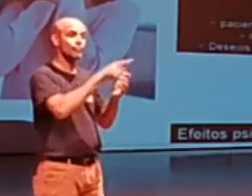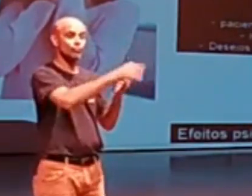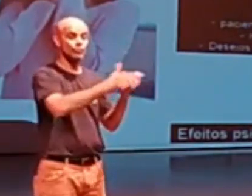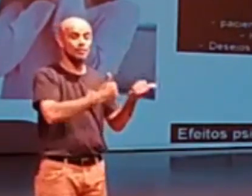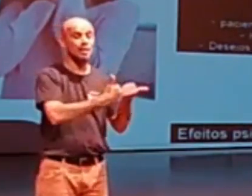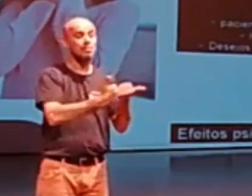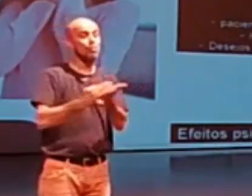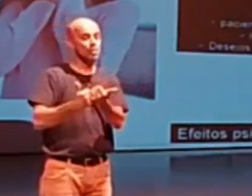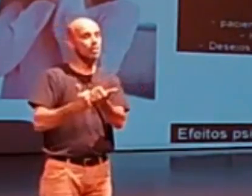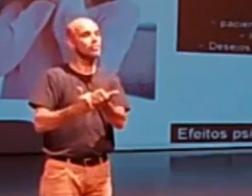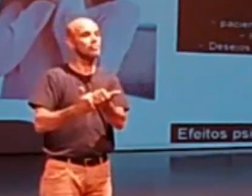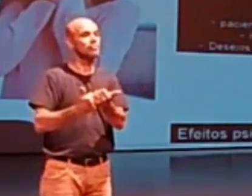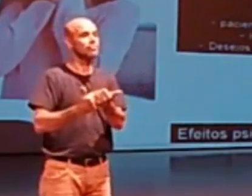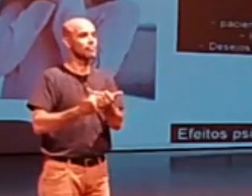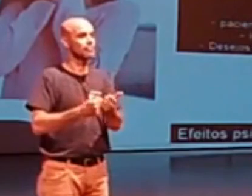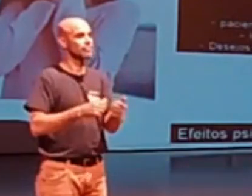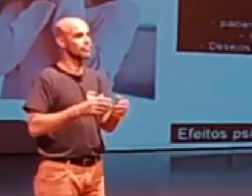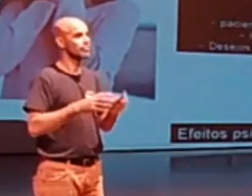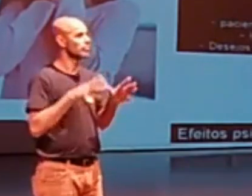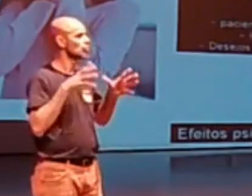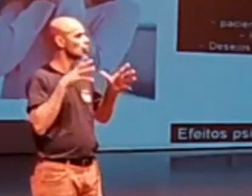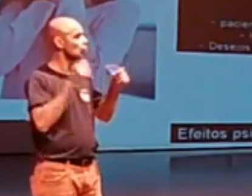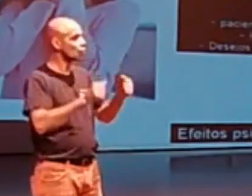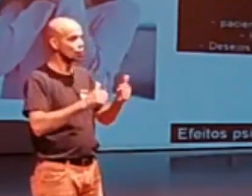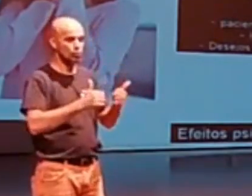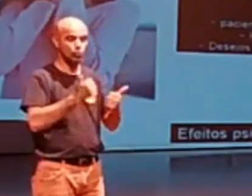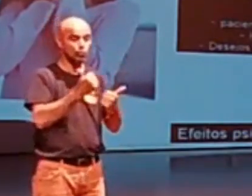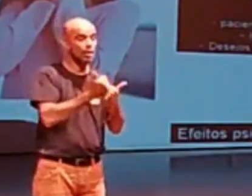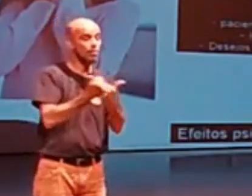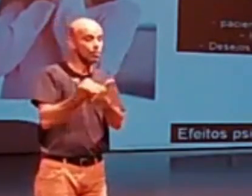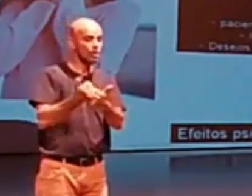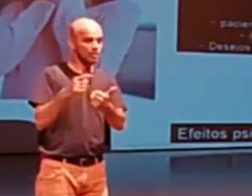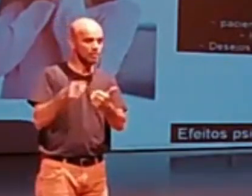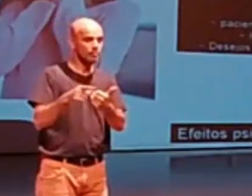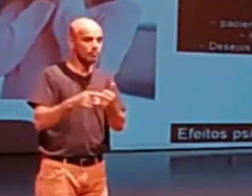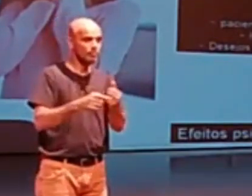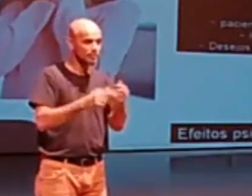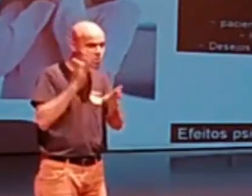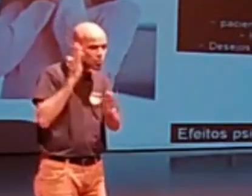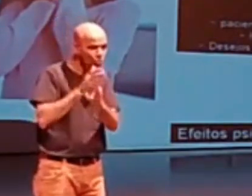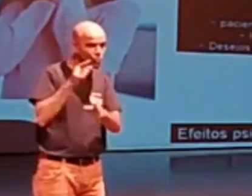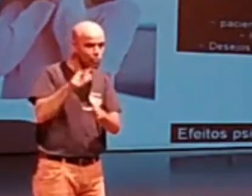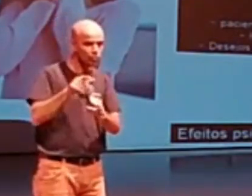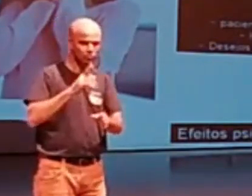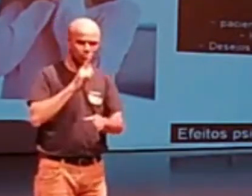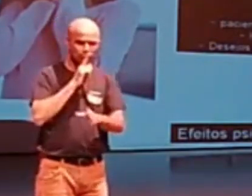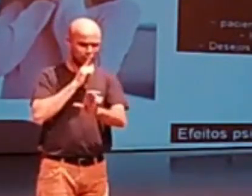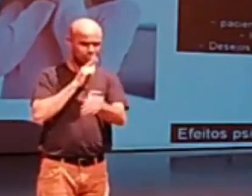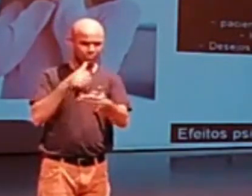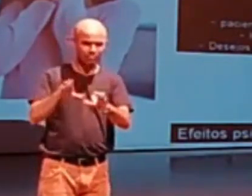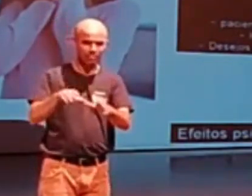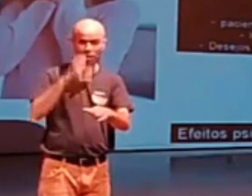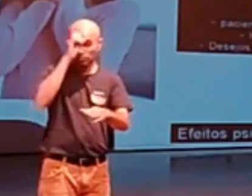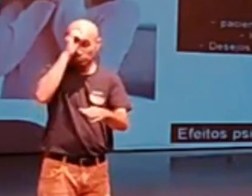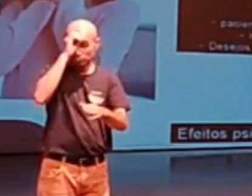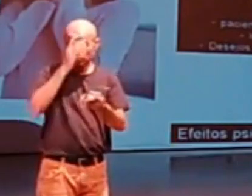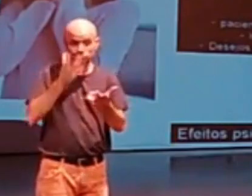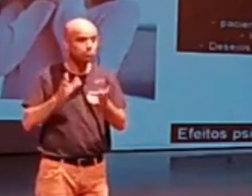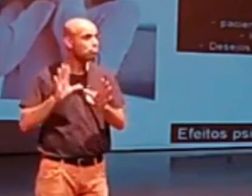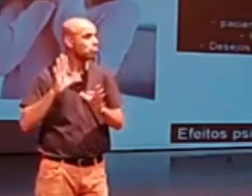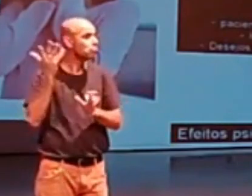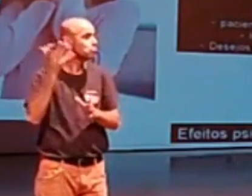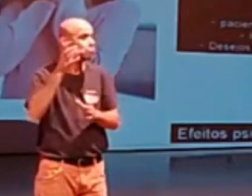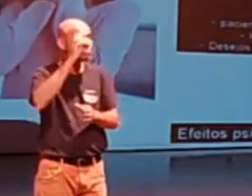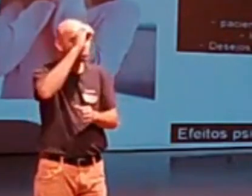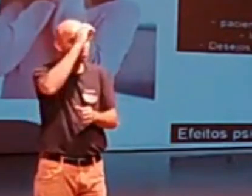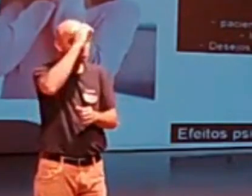apoio multidisciplinar, realmente, isso é indiscutível. Fez diagnóstico, você não precisa nem falar para a criança, ela não está entendendo nada, ela não sabe o que está